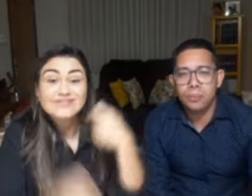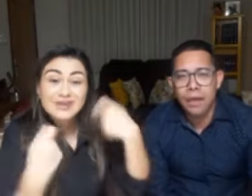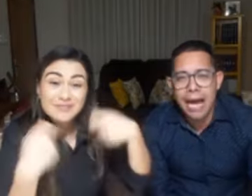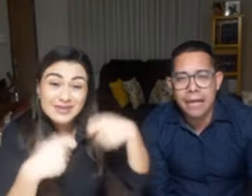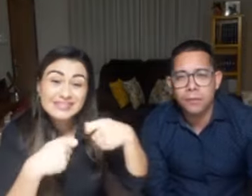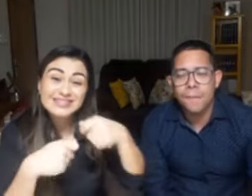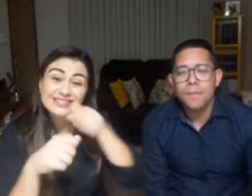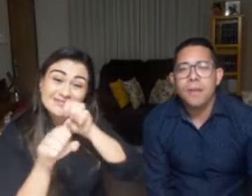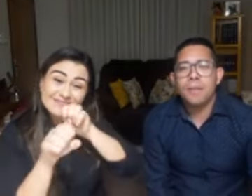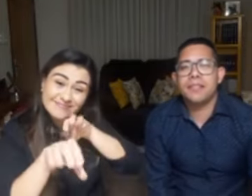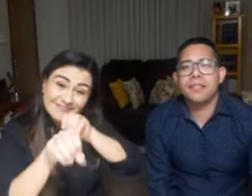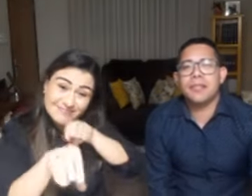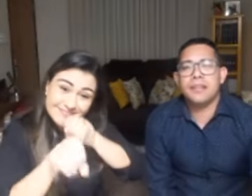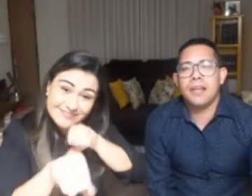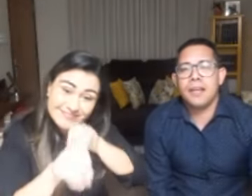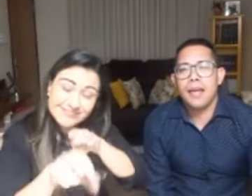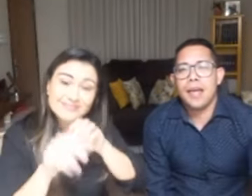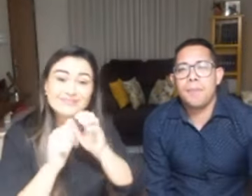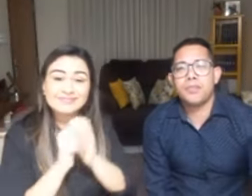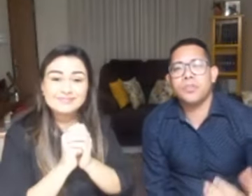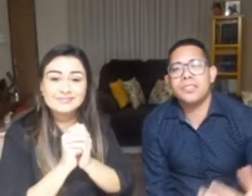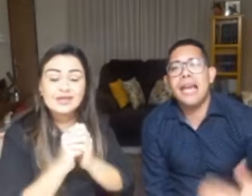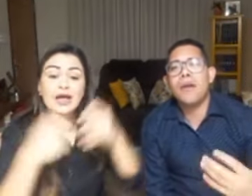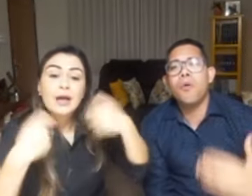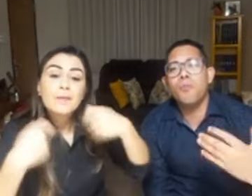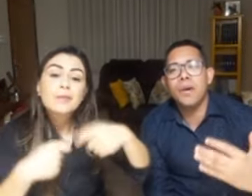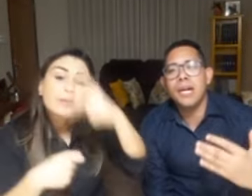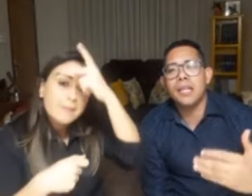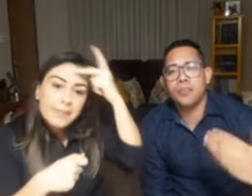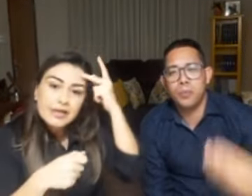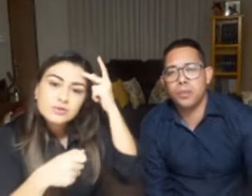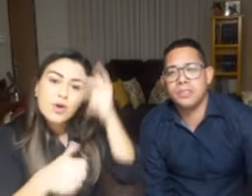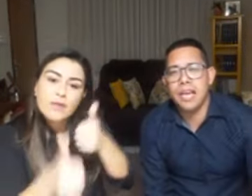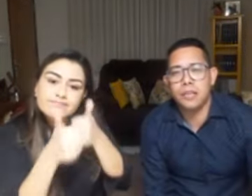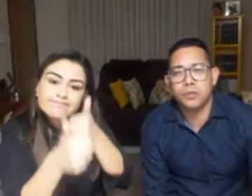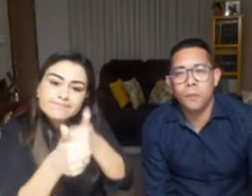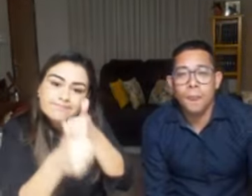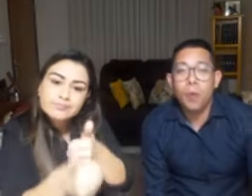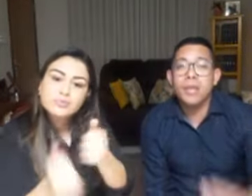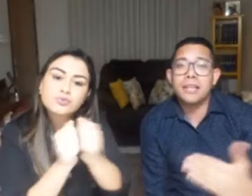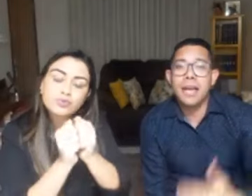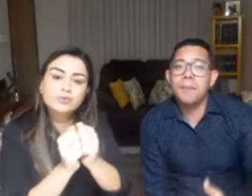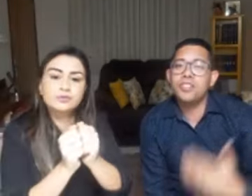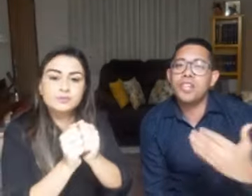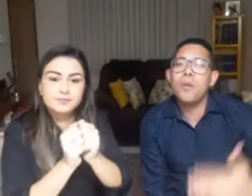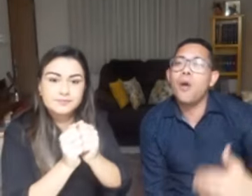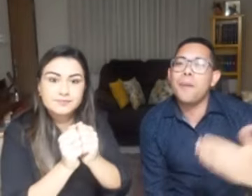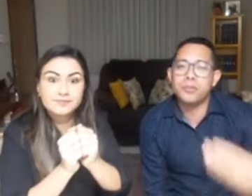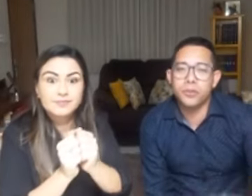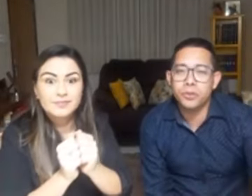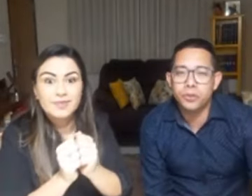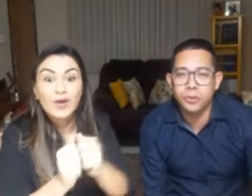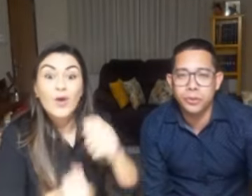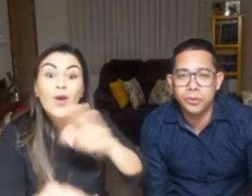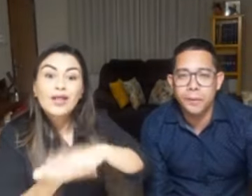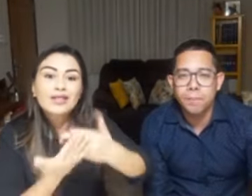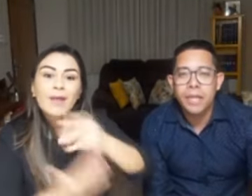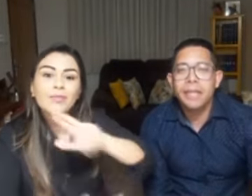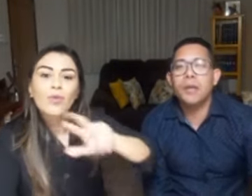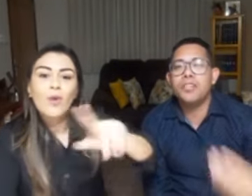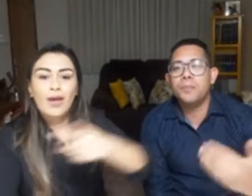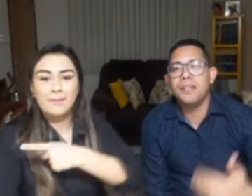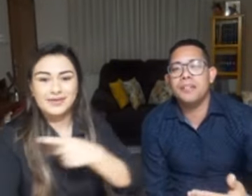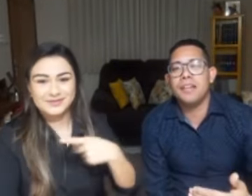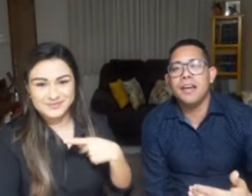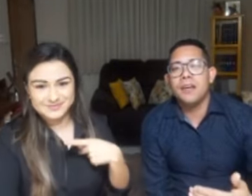um discipulado, precisa ter pessoas que acompanhem esse processo. O intérprete não é o pastor do surdo,